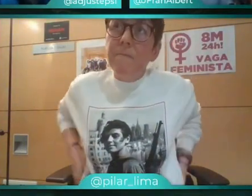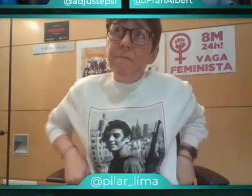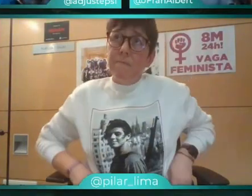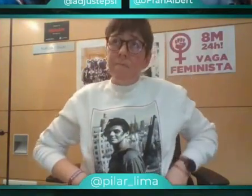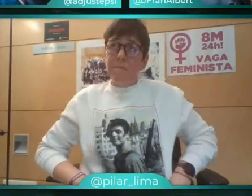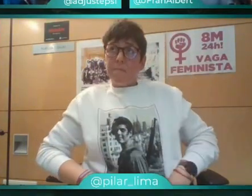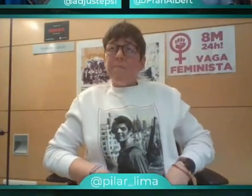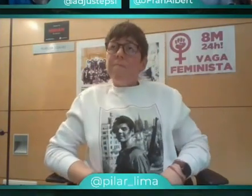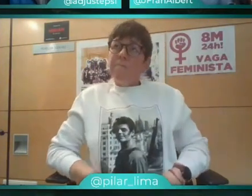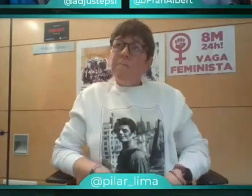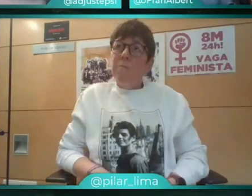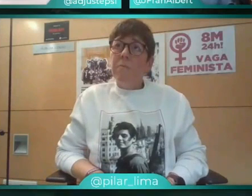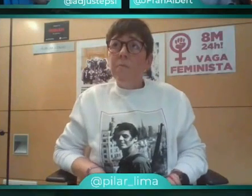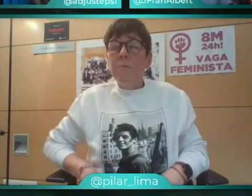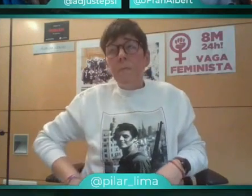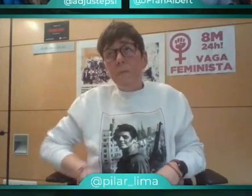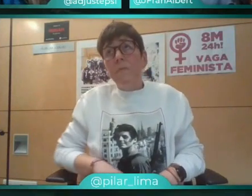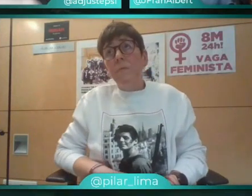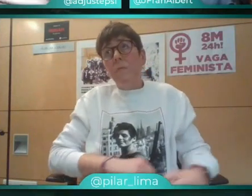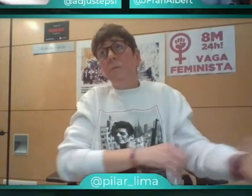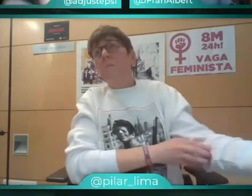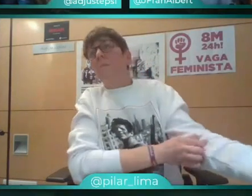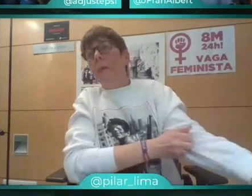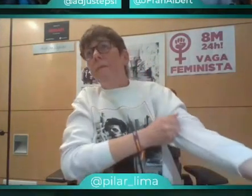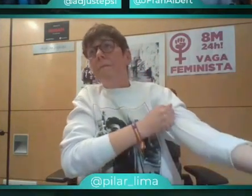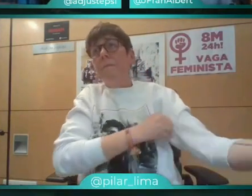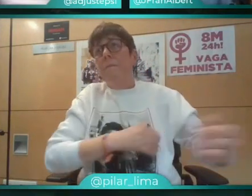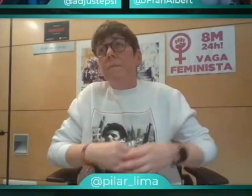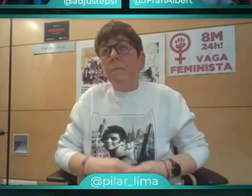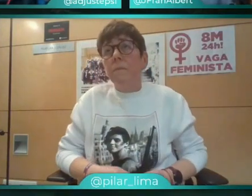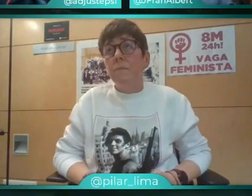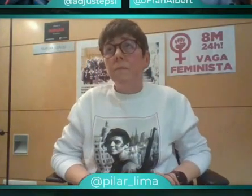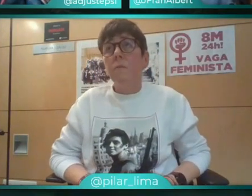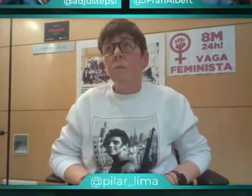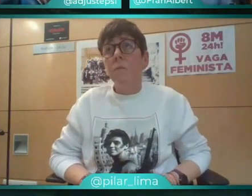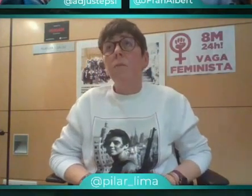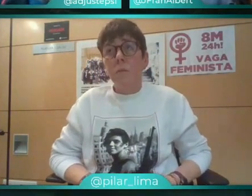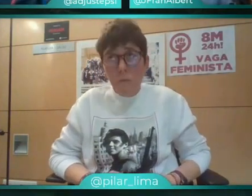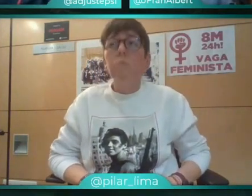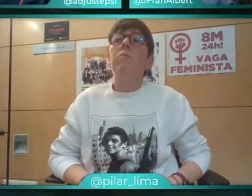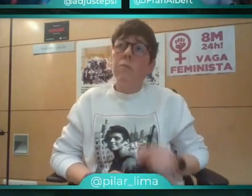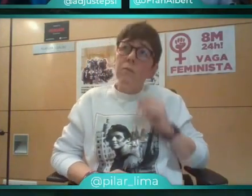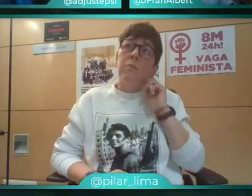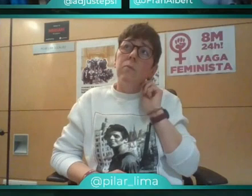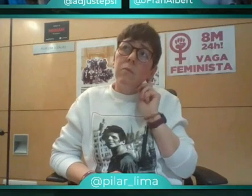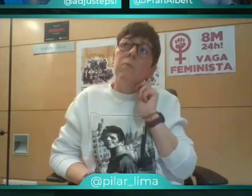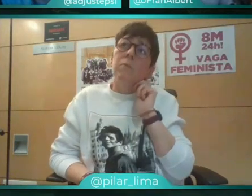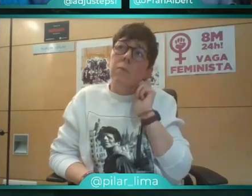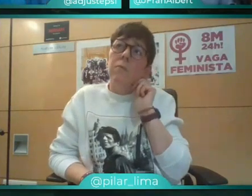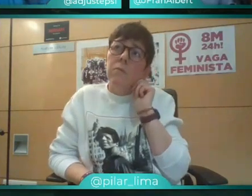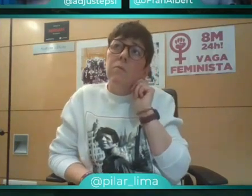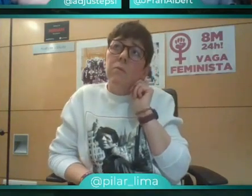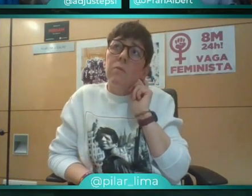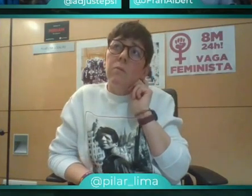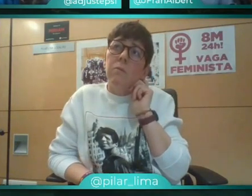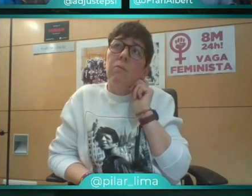su conjunto no de Dónde surge Qué causas tiene Cómo se perpetúa y siempre parte de esa sensación de